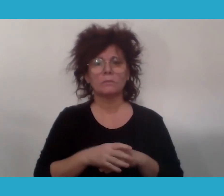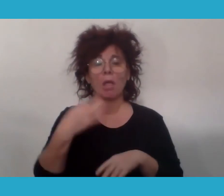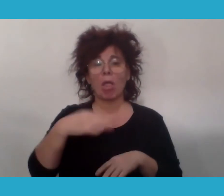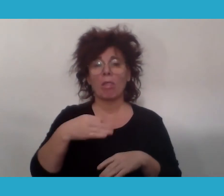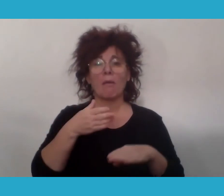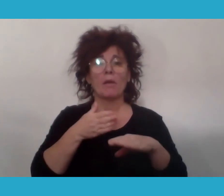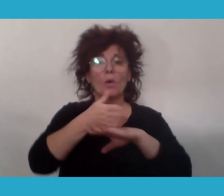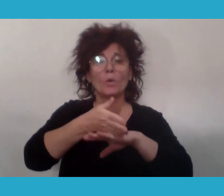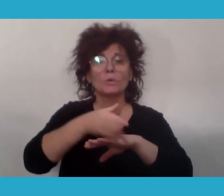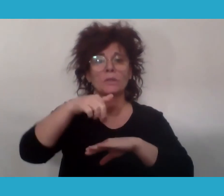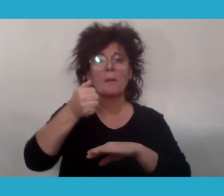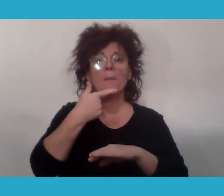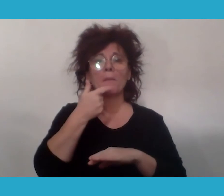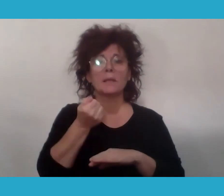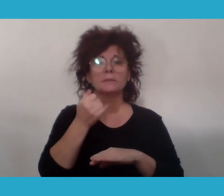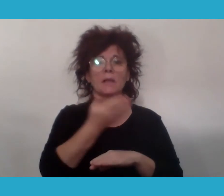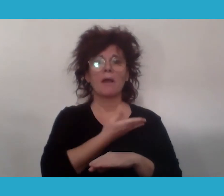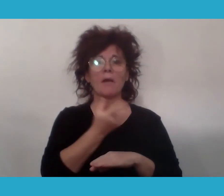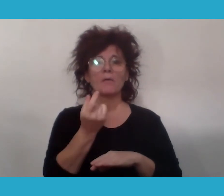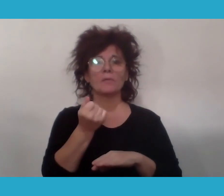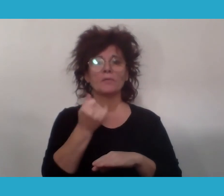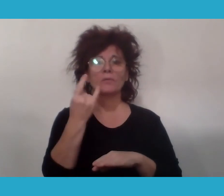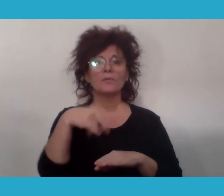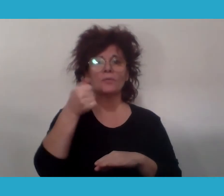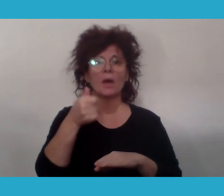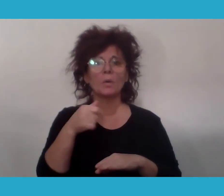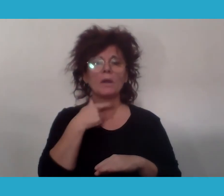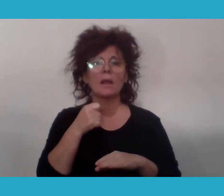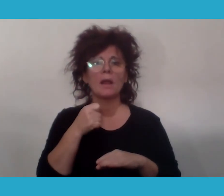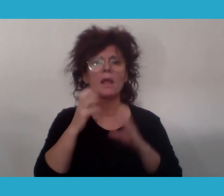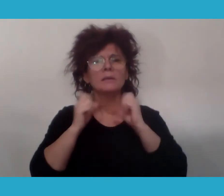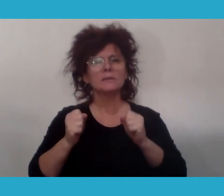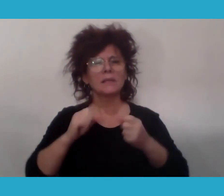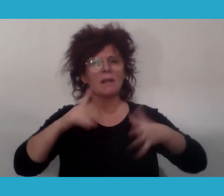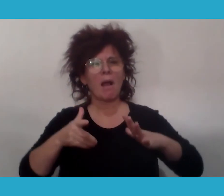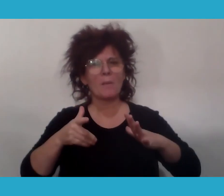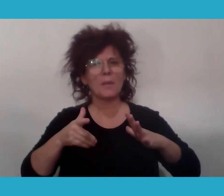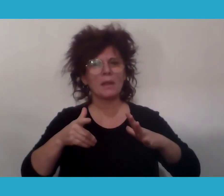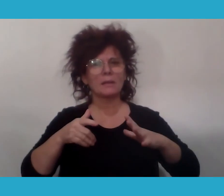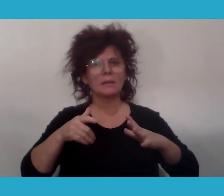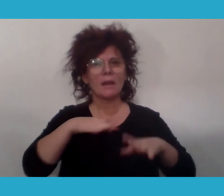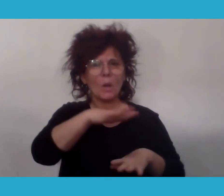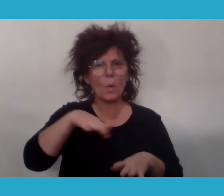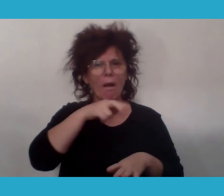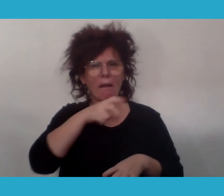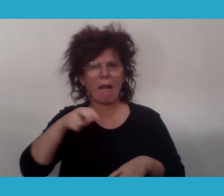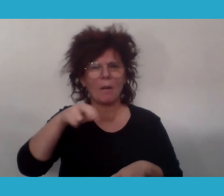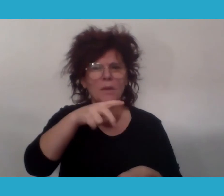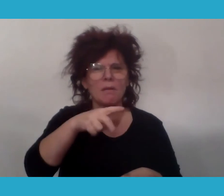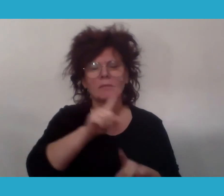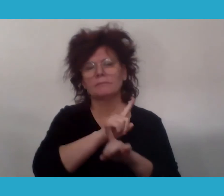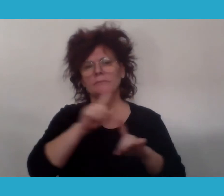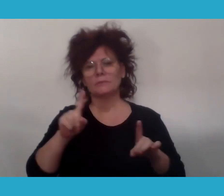por pasafaunas, dice. ¿Quién de la Secretaría de Ambiente recorrió o caminó por esa zona? Actualmente se lleva a cabo en